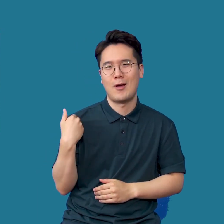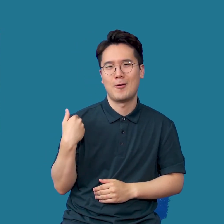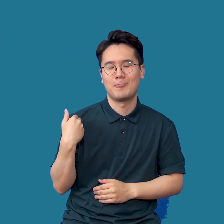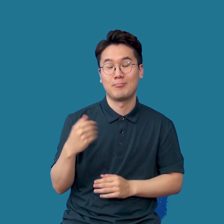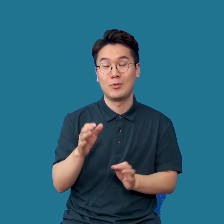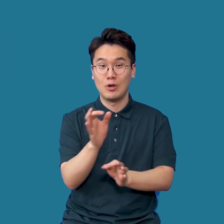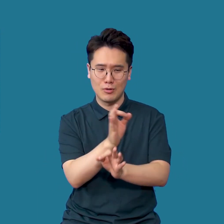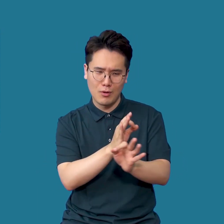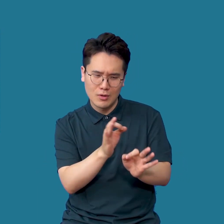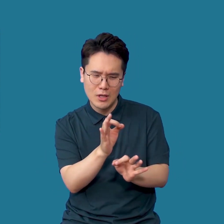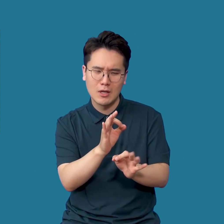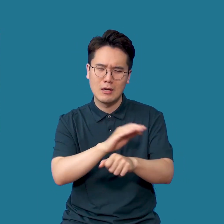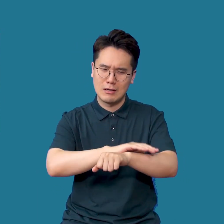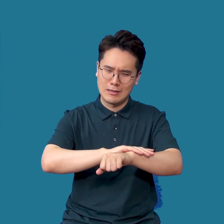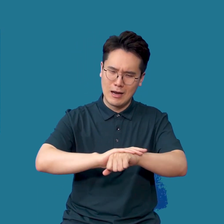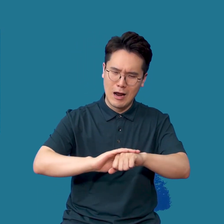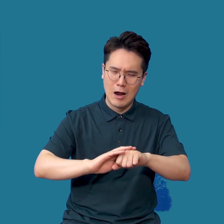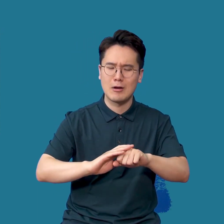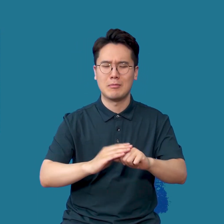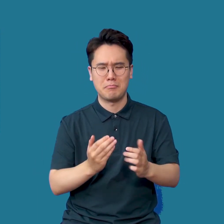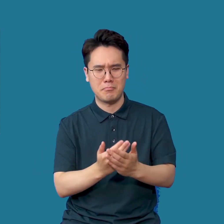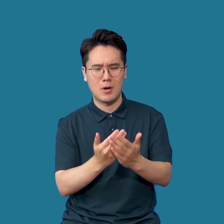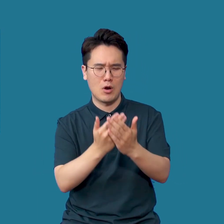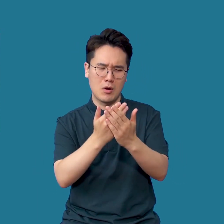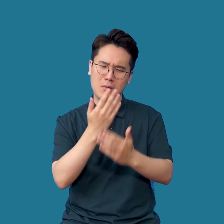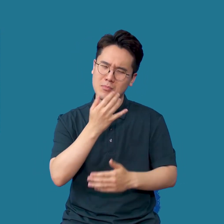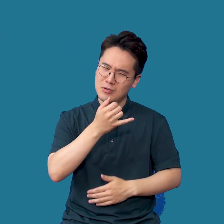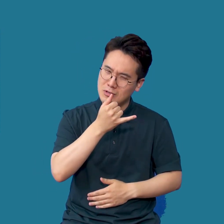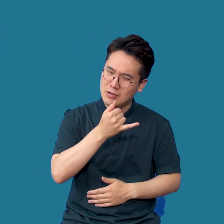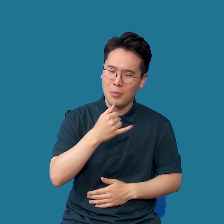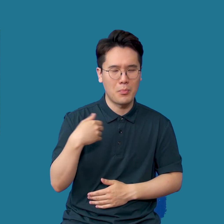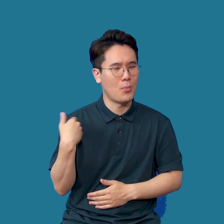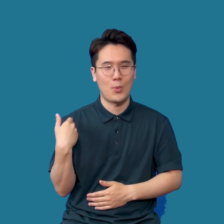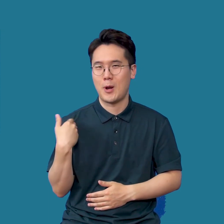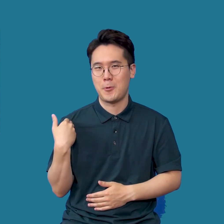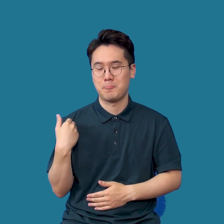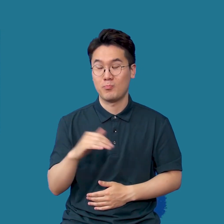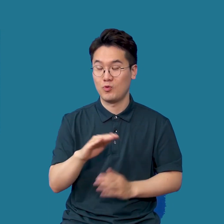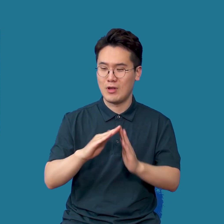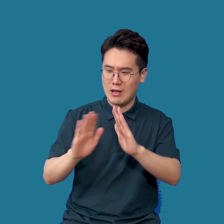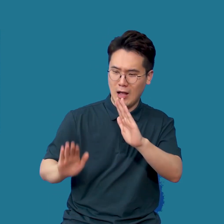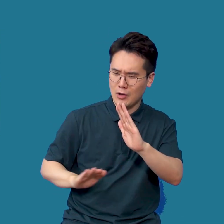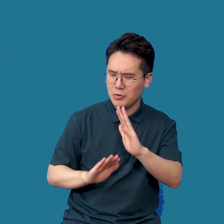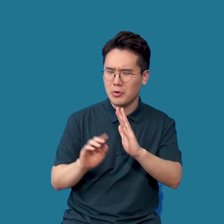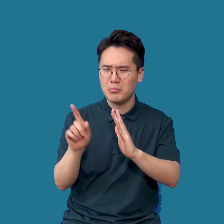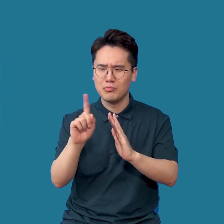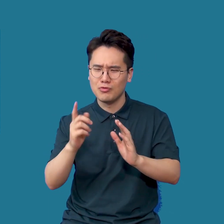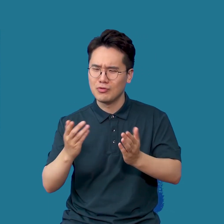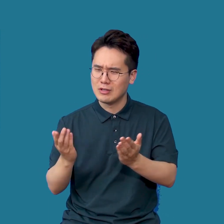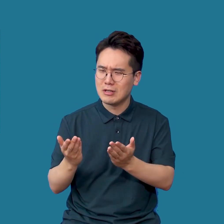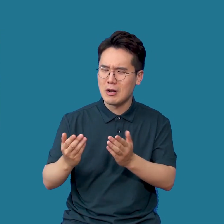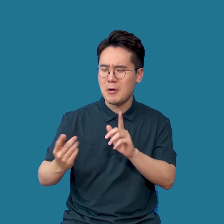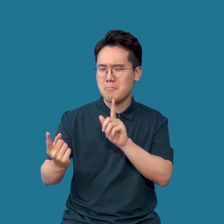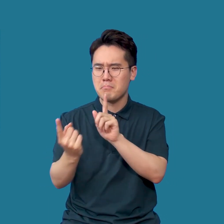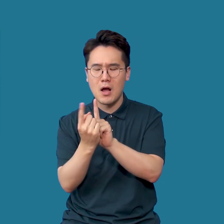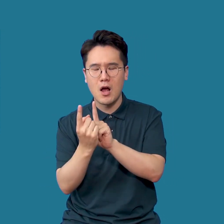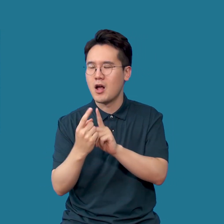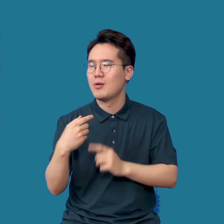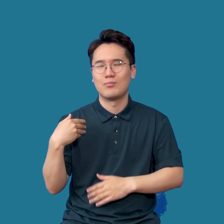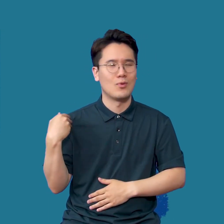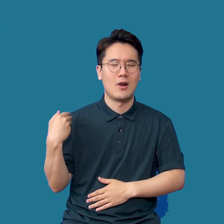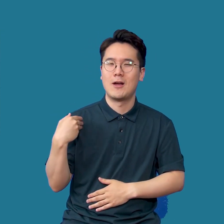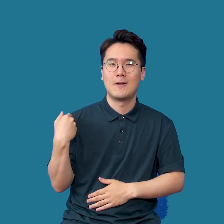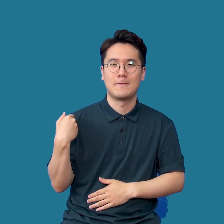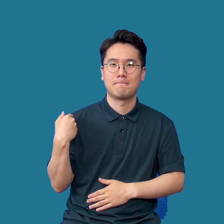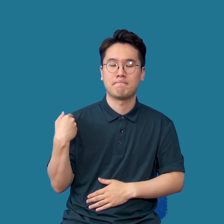있을지 우리는 모릅니다. 우리 가정에 무슨 일이 닥칠지 우리는 알지 못합니다. 그러나